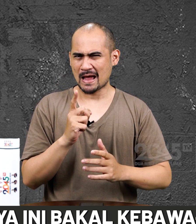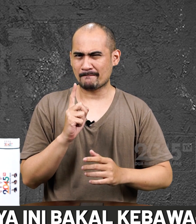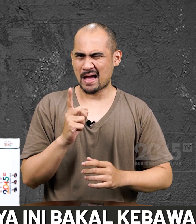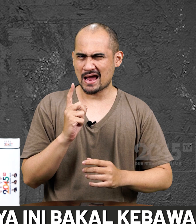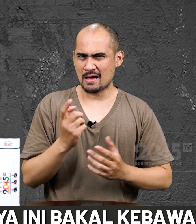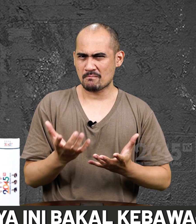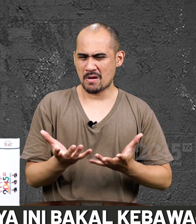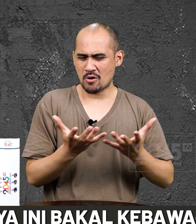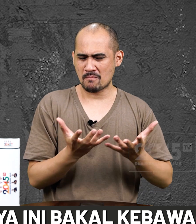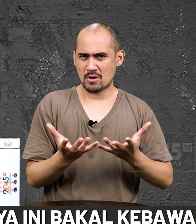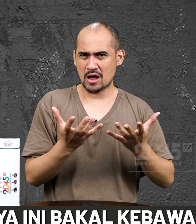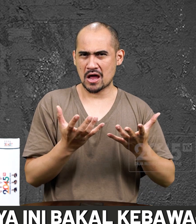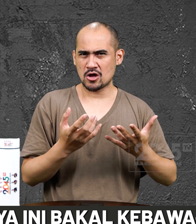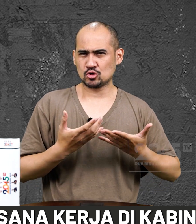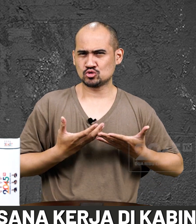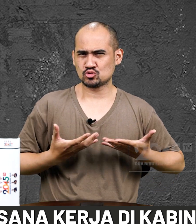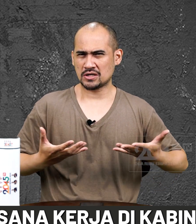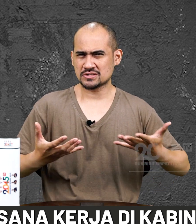di kabinetnya Pak Jokowi.